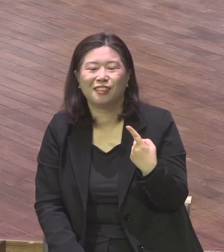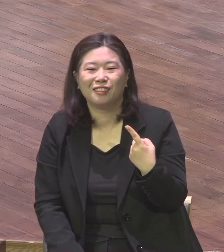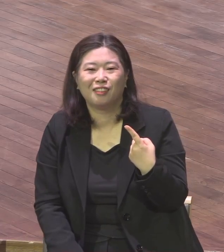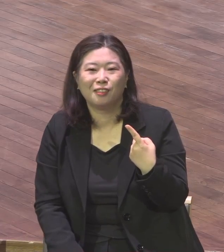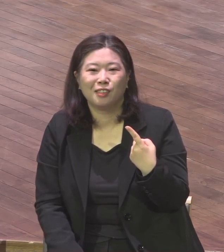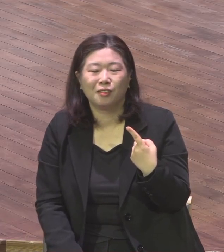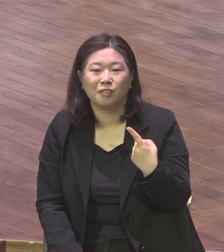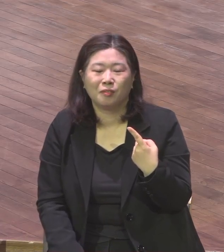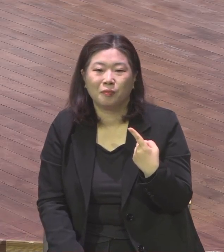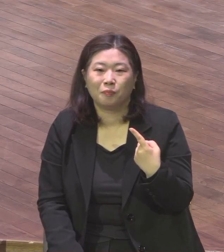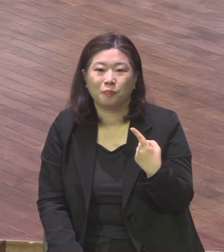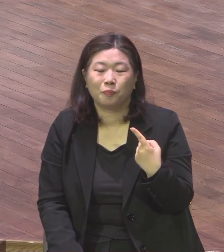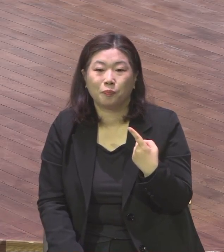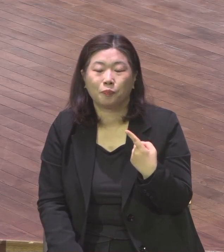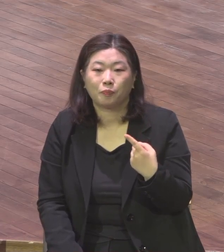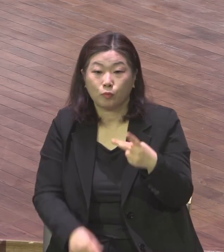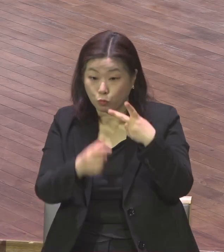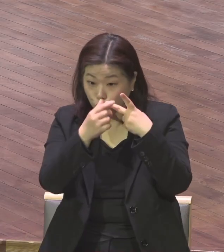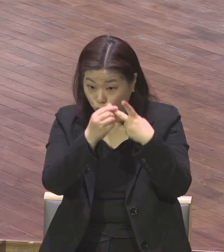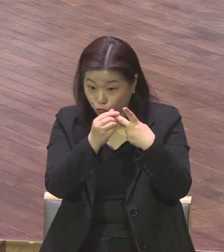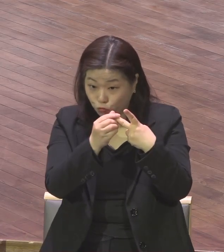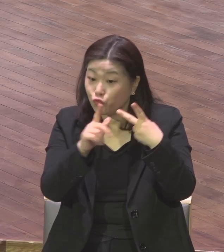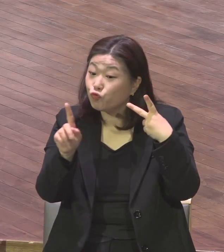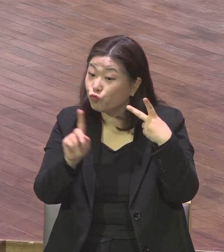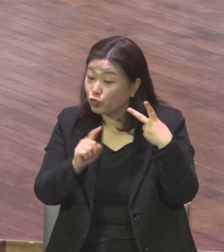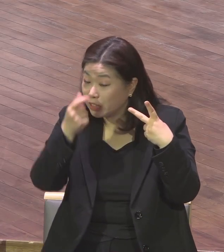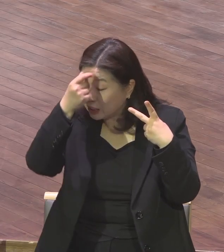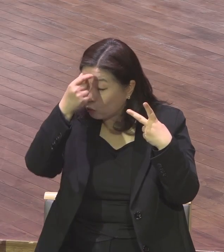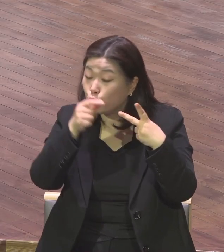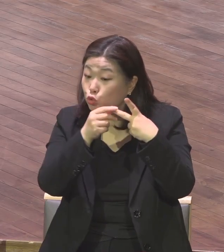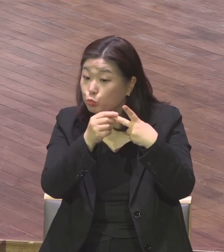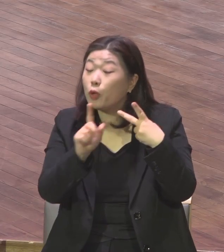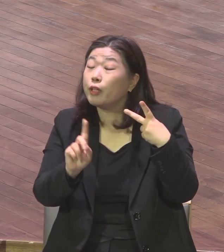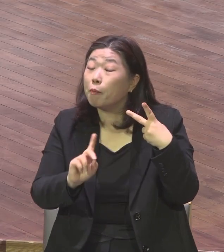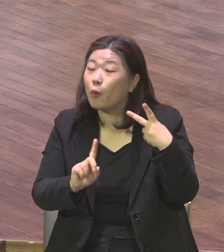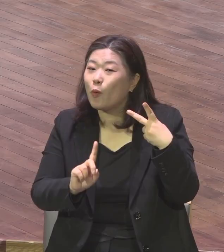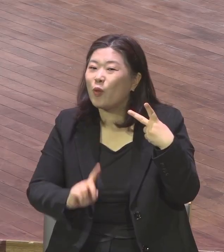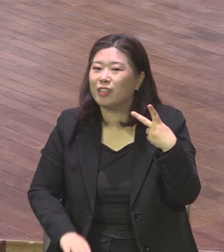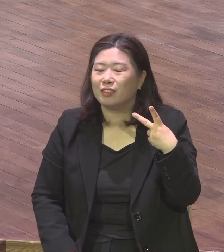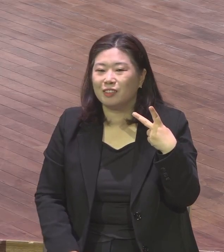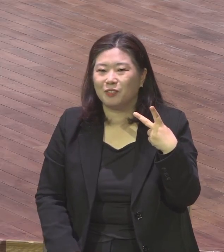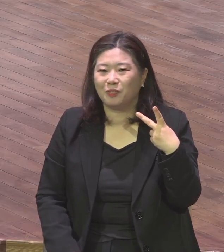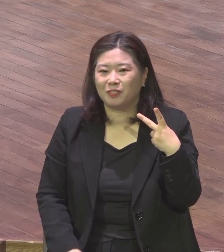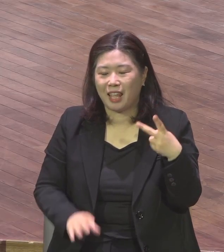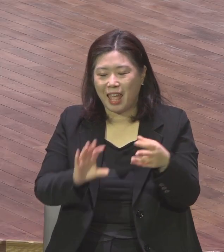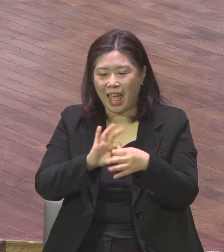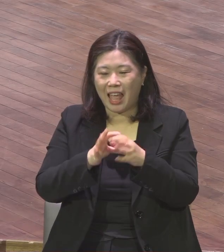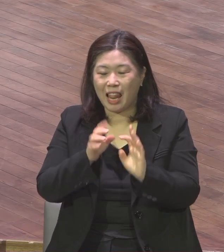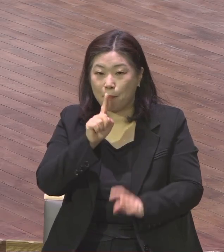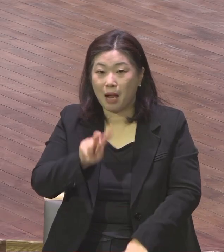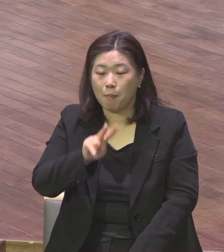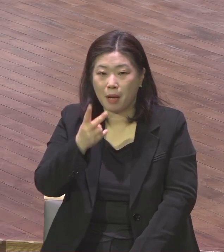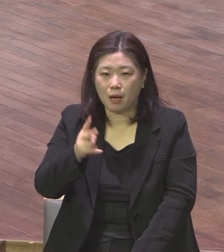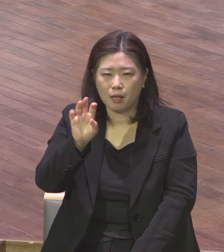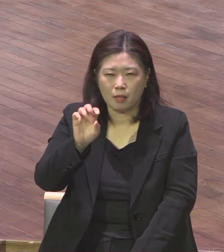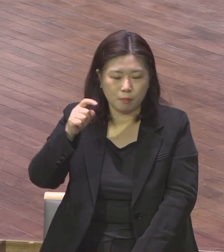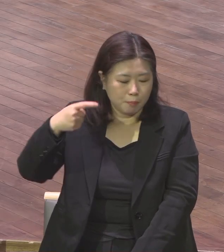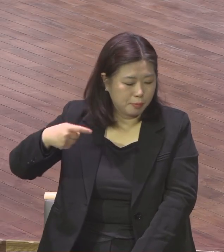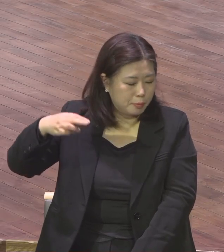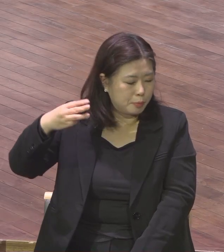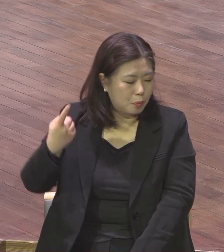간구한다. 두 번째는 이 두 번째 또 기도라고 나오는데 이 두 번째 기도는 헬라 말로